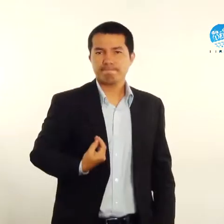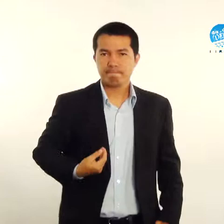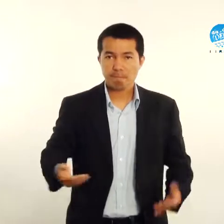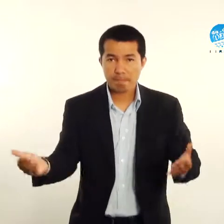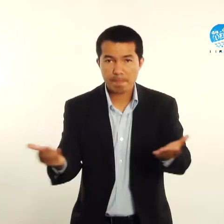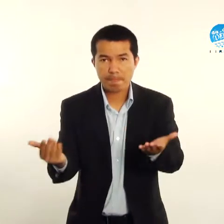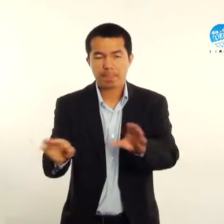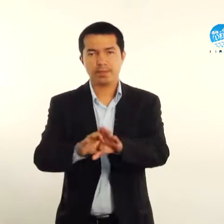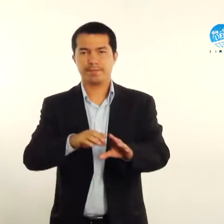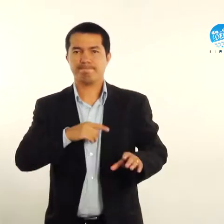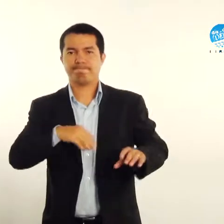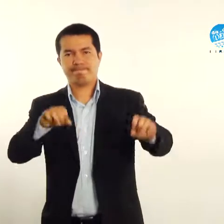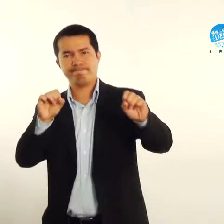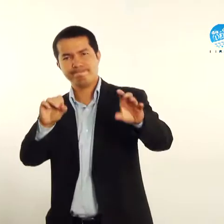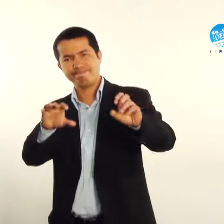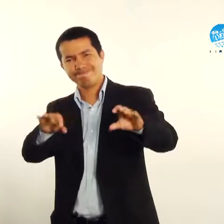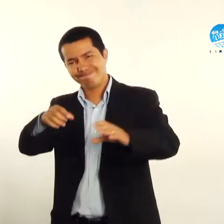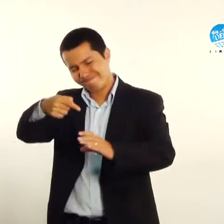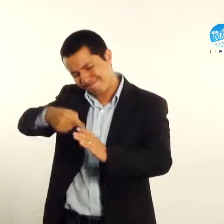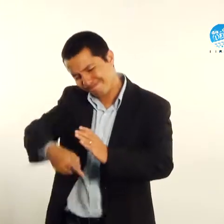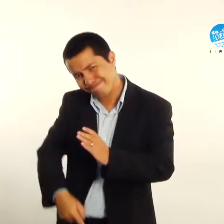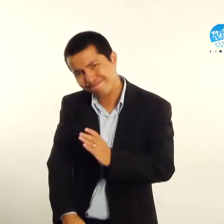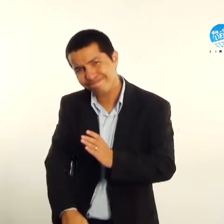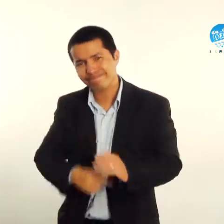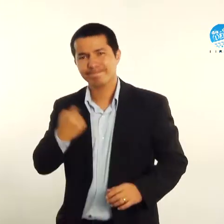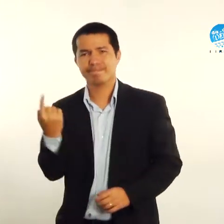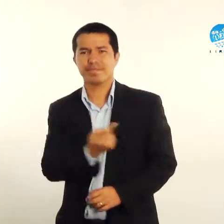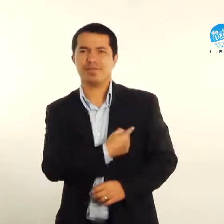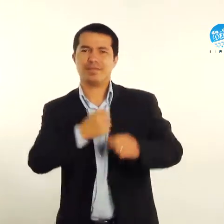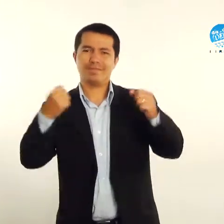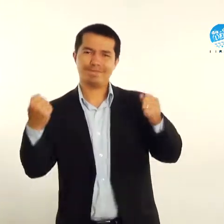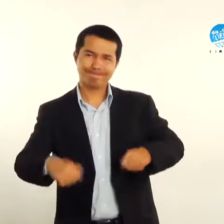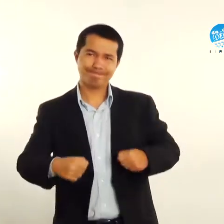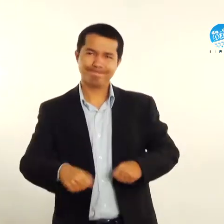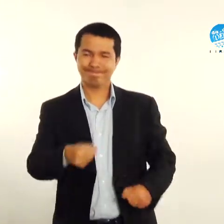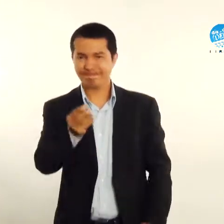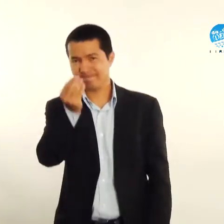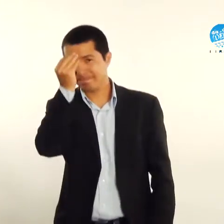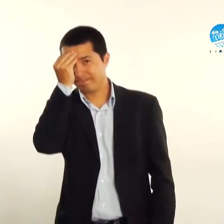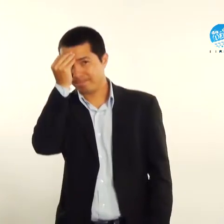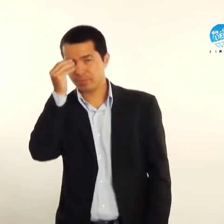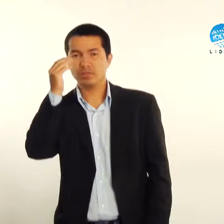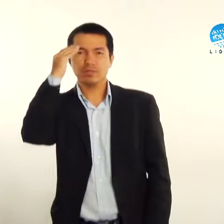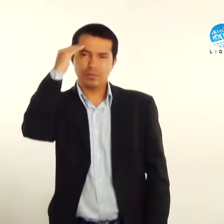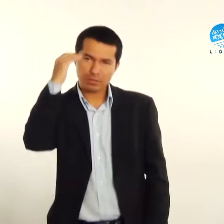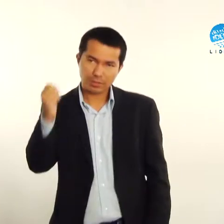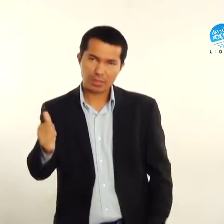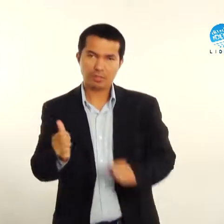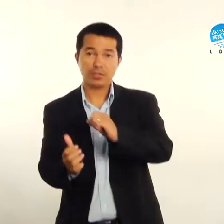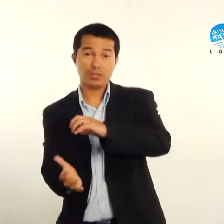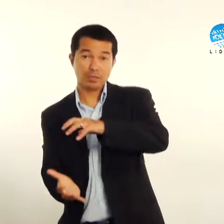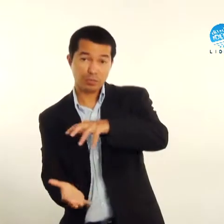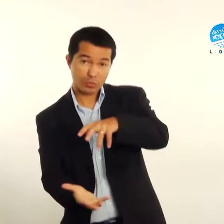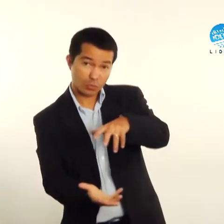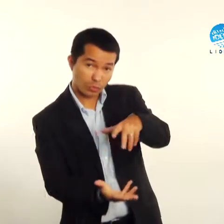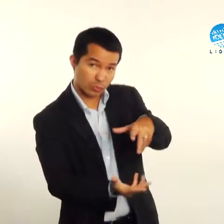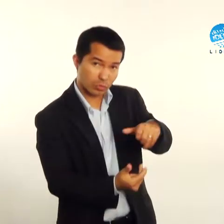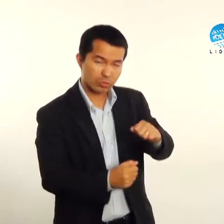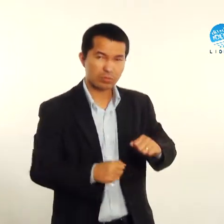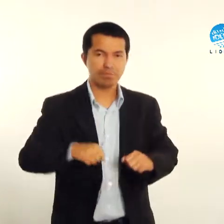uma lição profunda que eu queria deixar com vocês. No mundo, maior e menor, a gente sabe o que